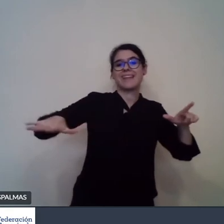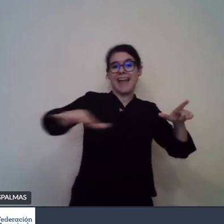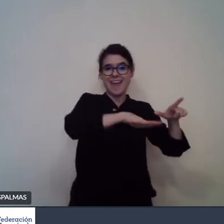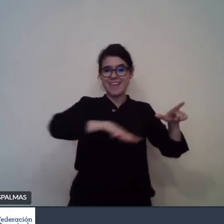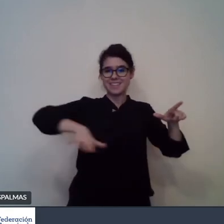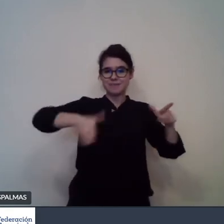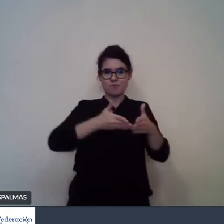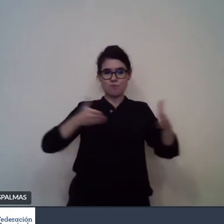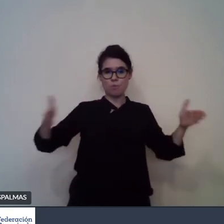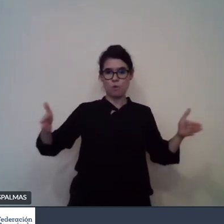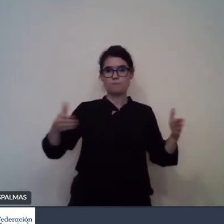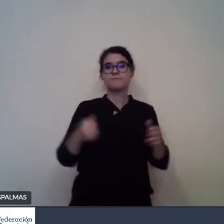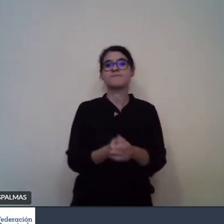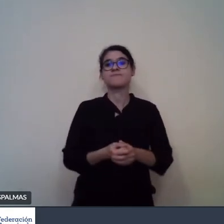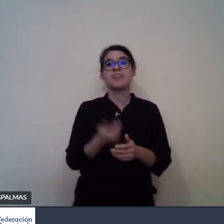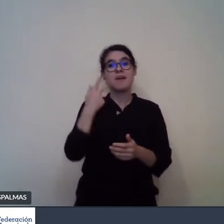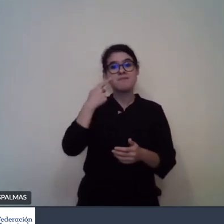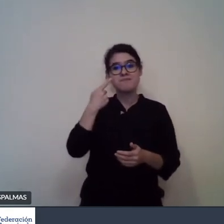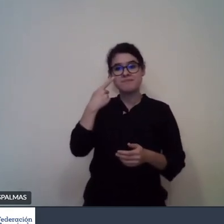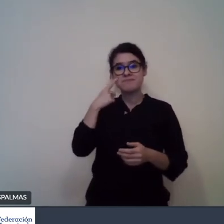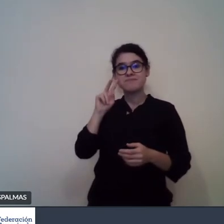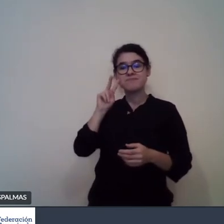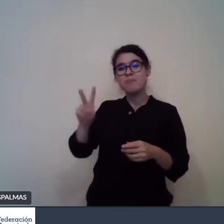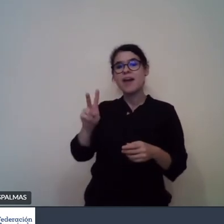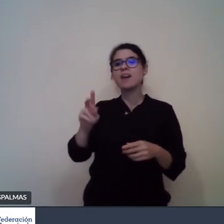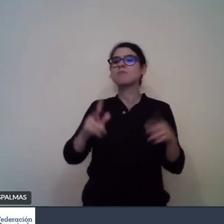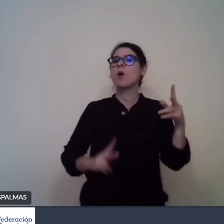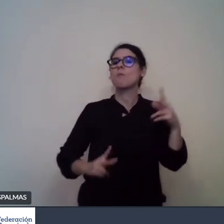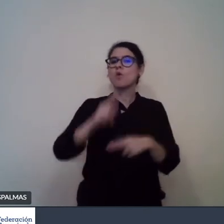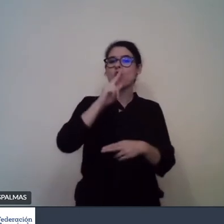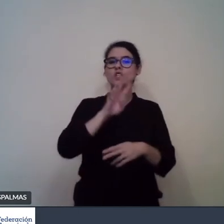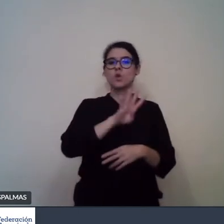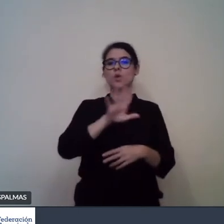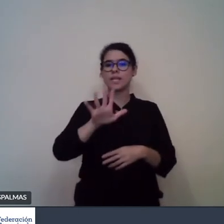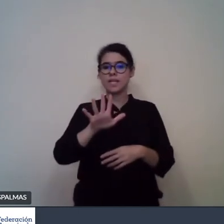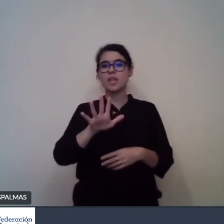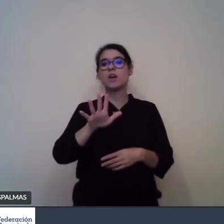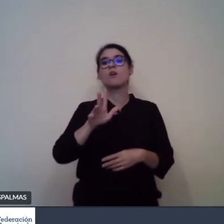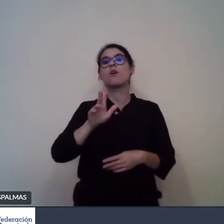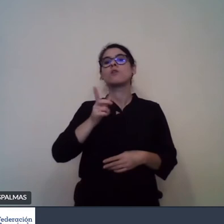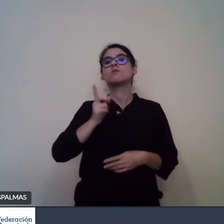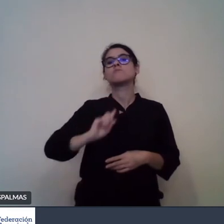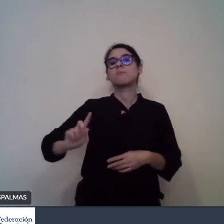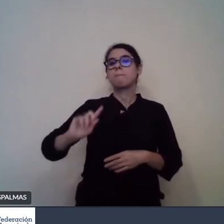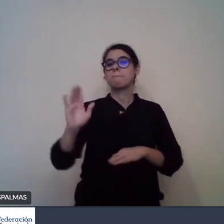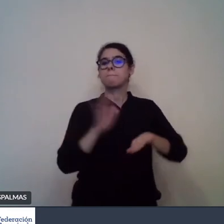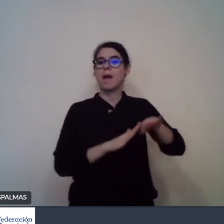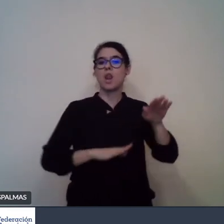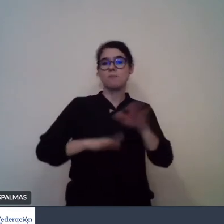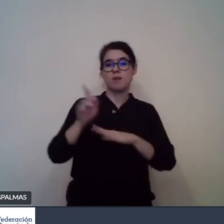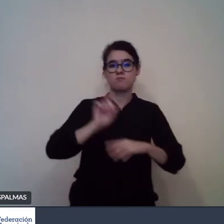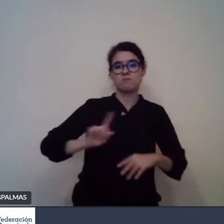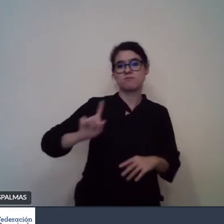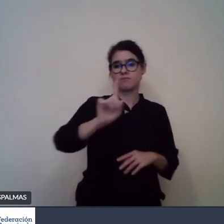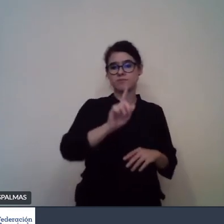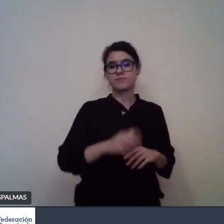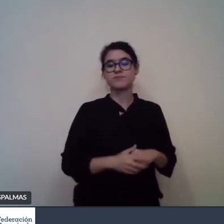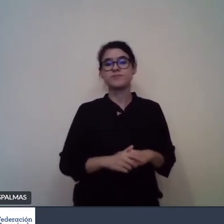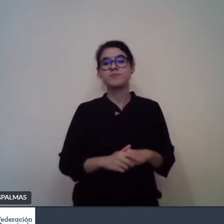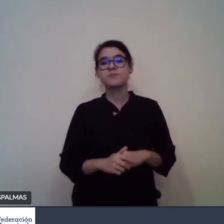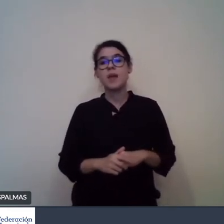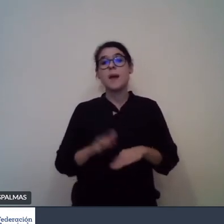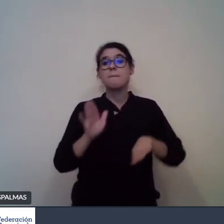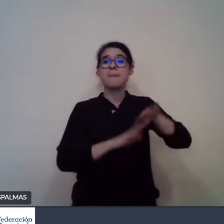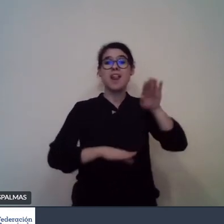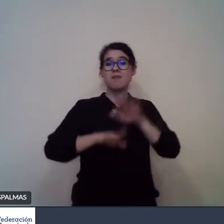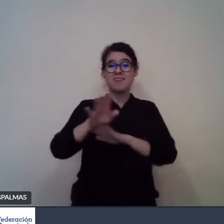esos desencadenantes de corte de 45, subida con el mano a mano. No le da, esta es alguna de las situaciones que hablábamos antes. El mano a mano no